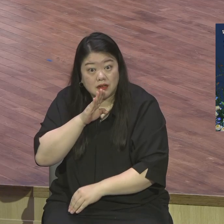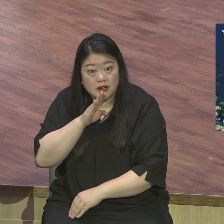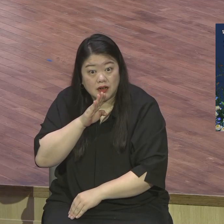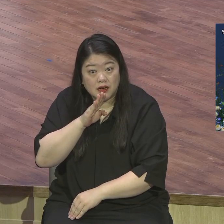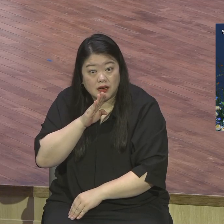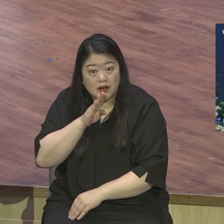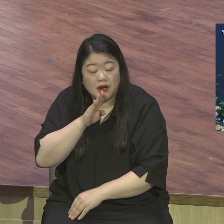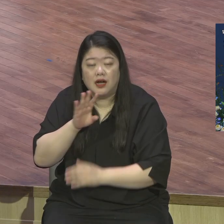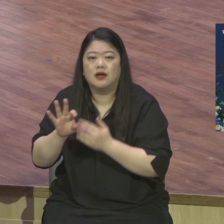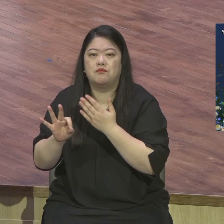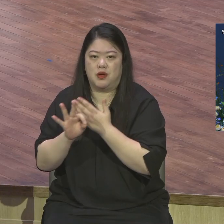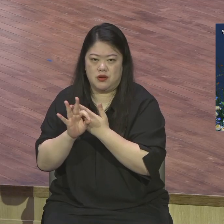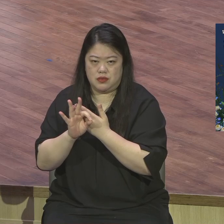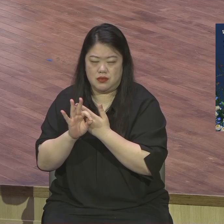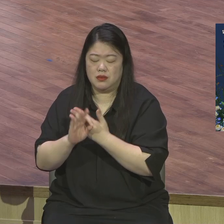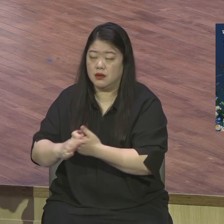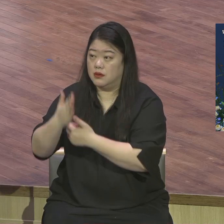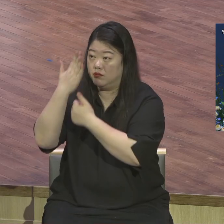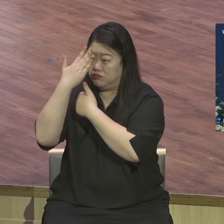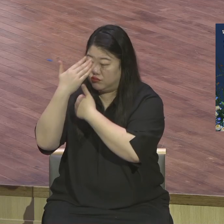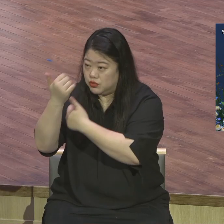하나님이 살아계시잖아요